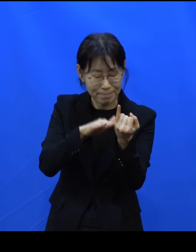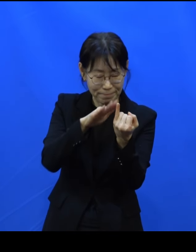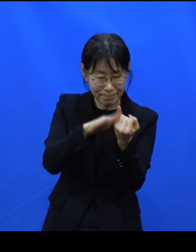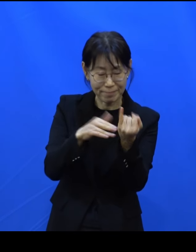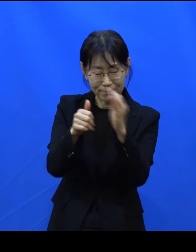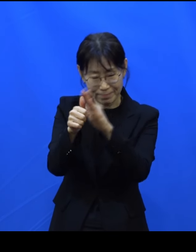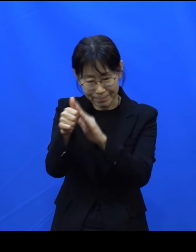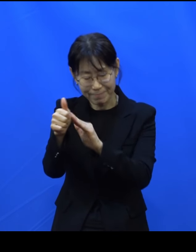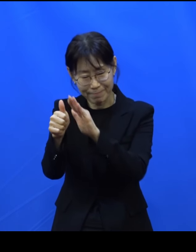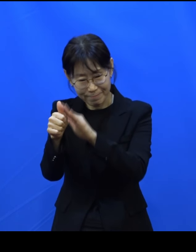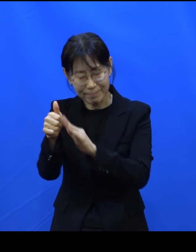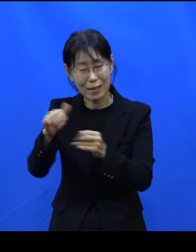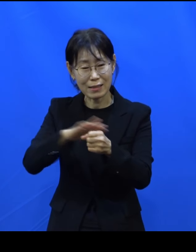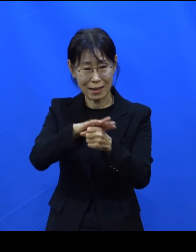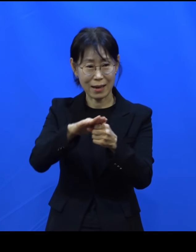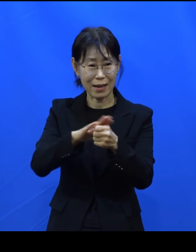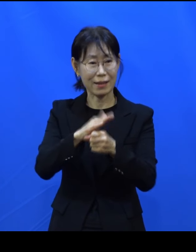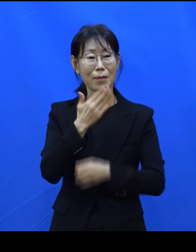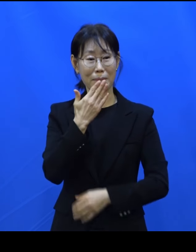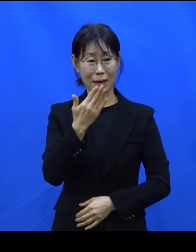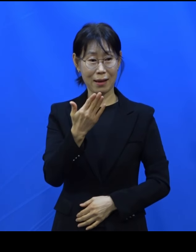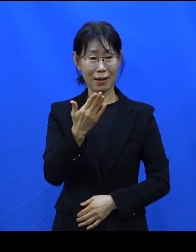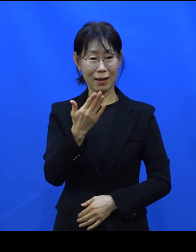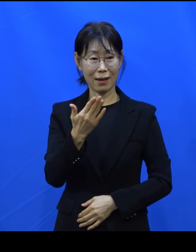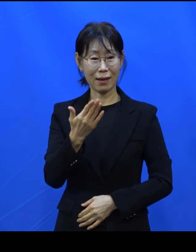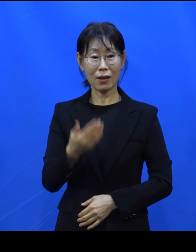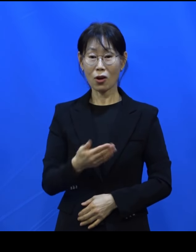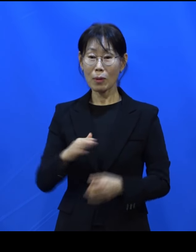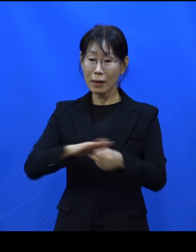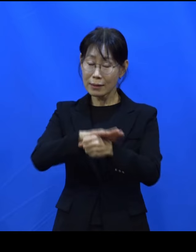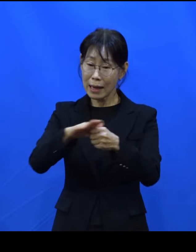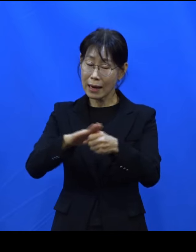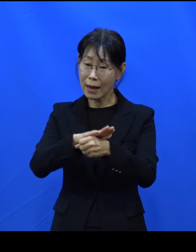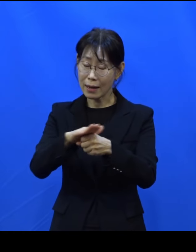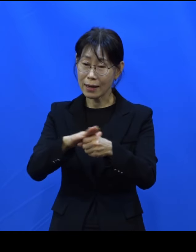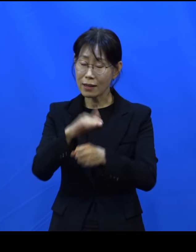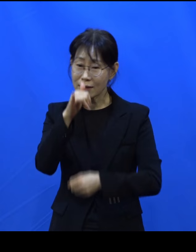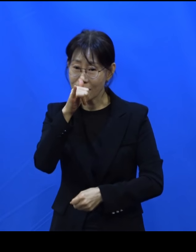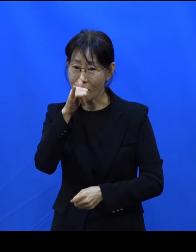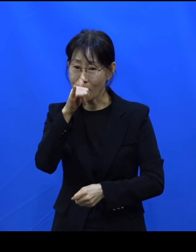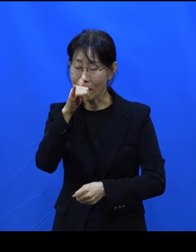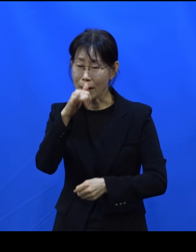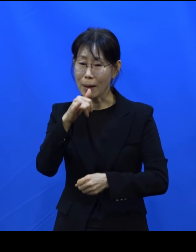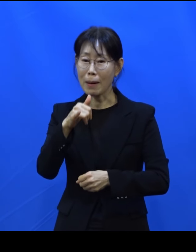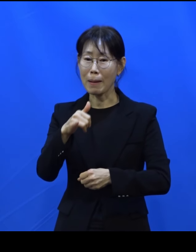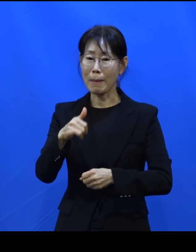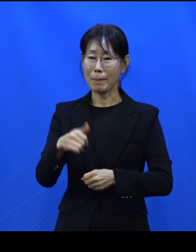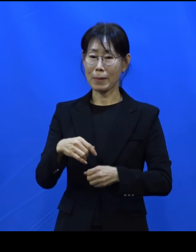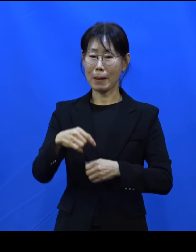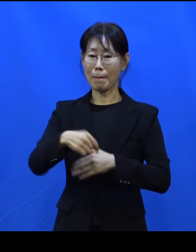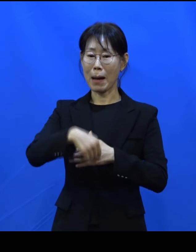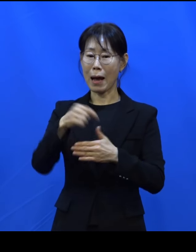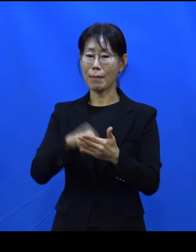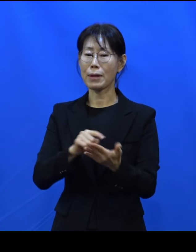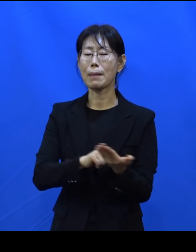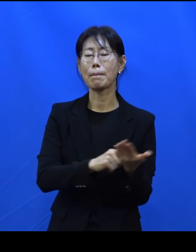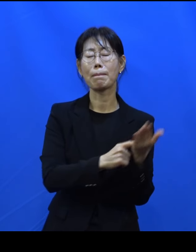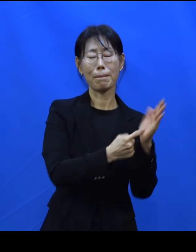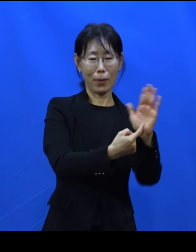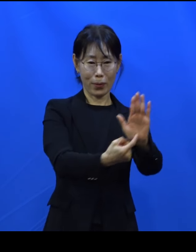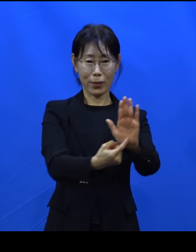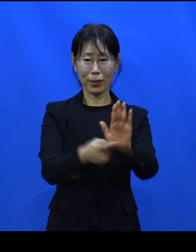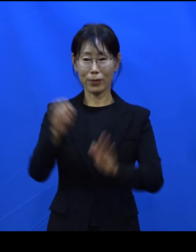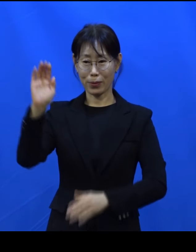만들어졌다. 여러분 사랑은요 드러나게 돼 있어요. 사랑하면 드러나게 있어요. 마음이 겉으로 표현되는 거잖아요.